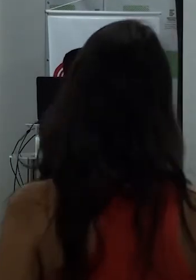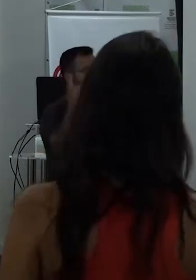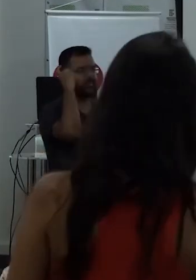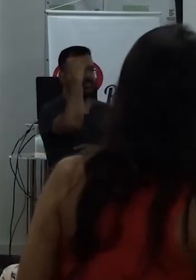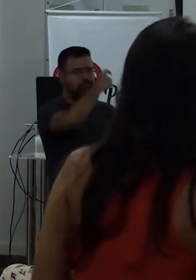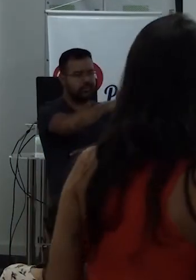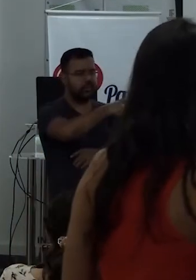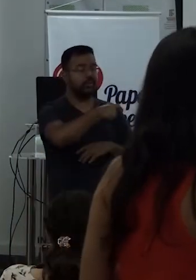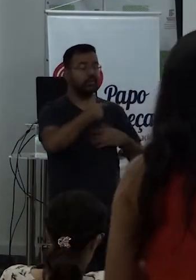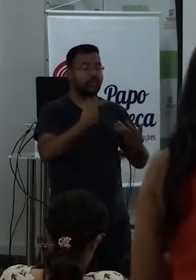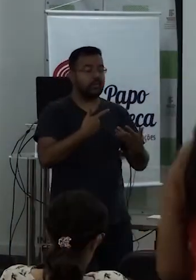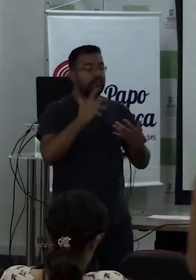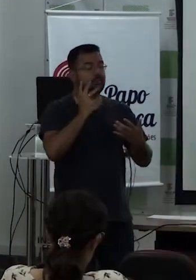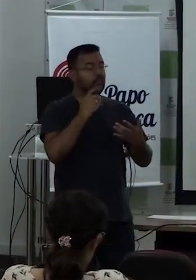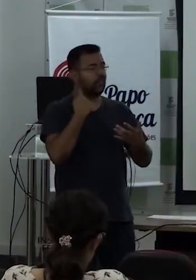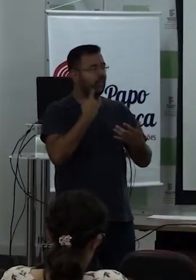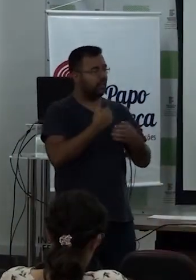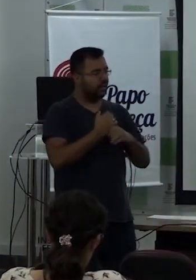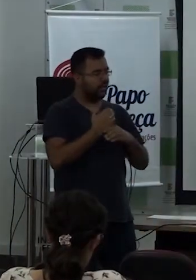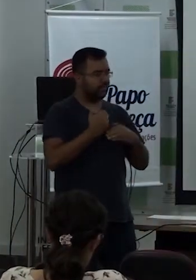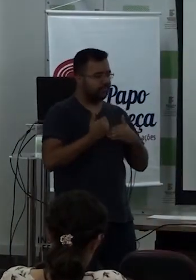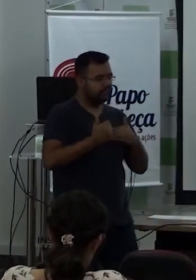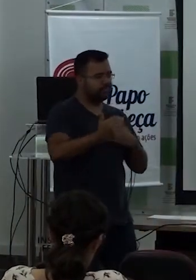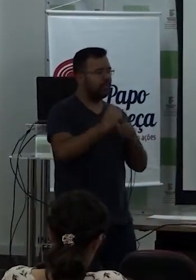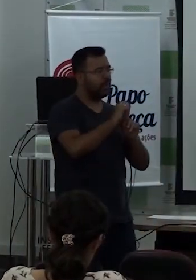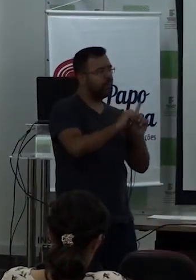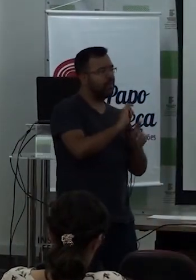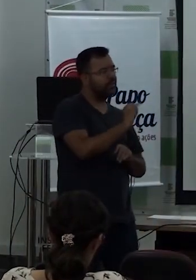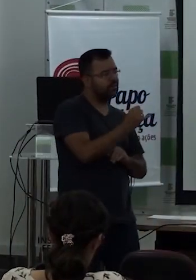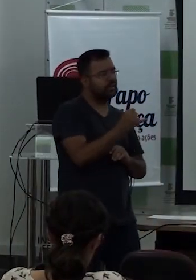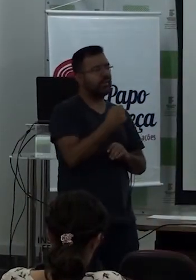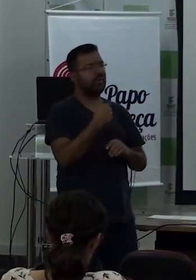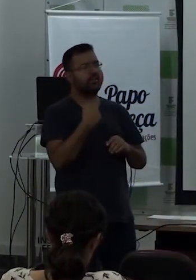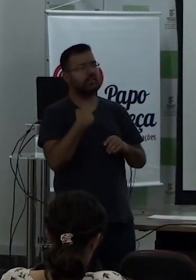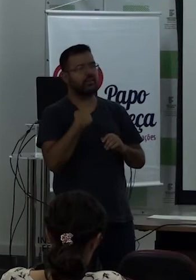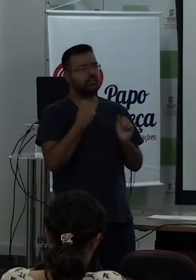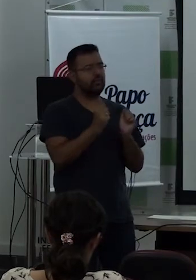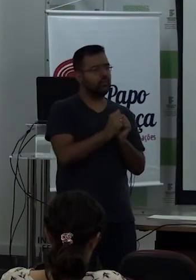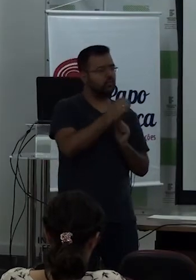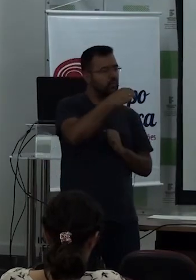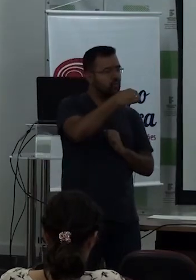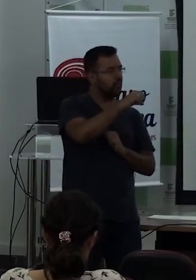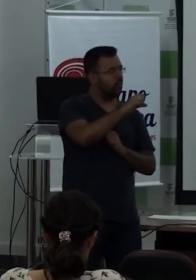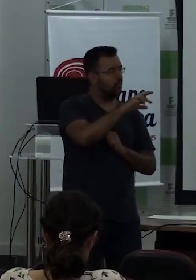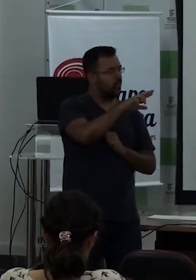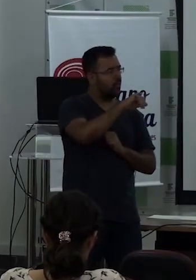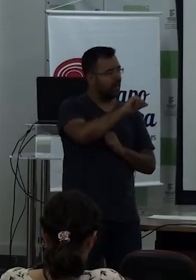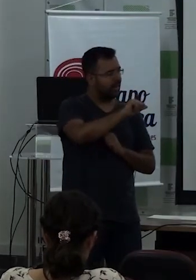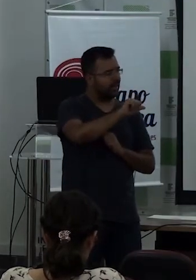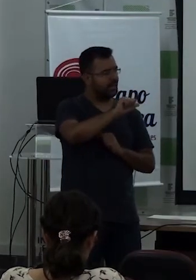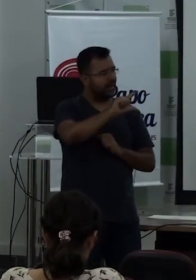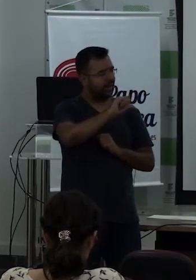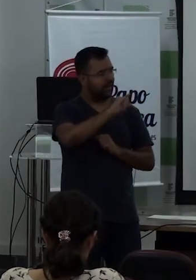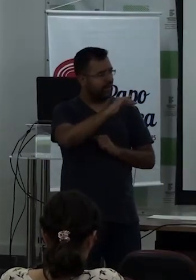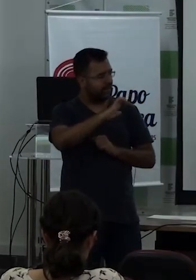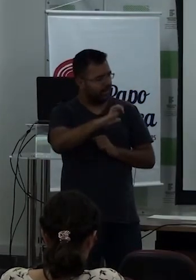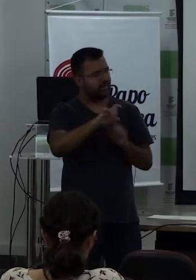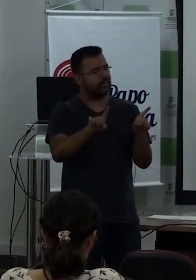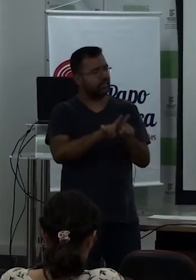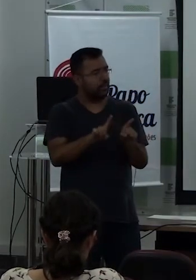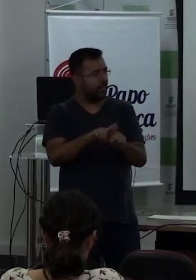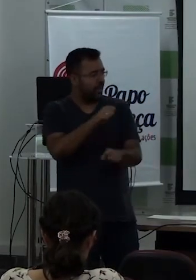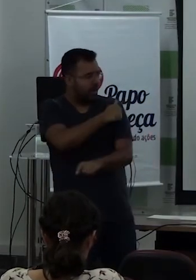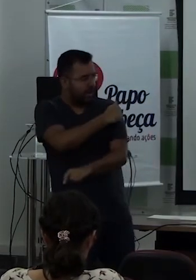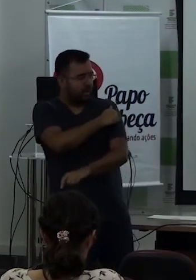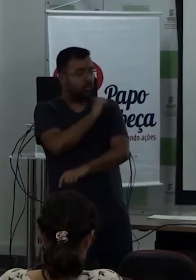eventos. Então, a gente, durante o mês de janeiro, eu, Maria Alice e a equipe de bolsistas, a gente